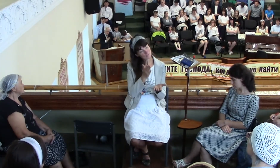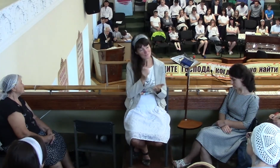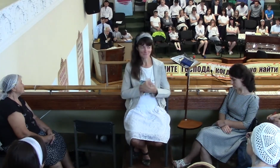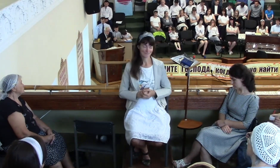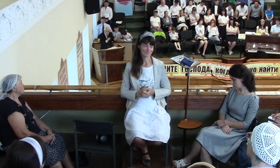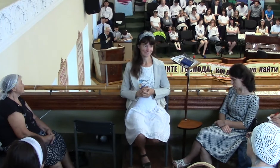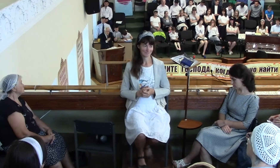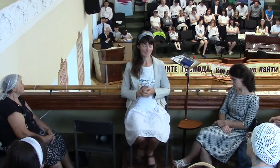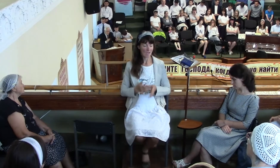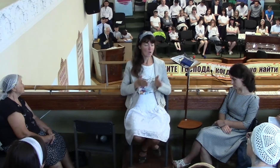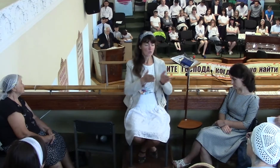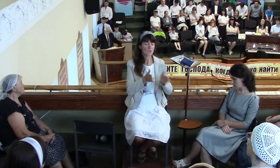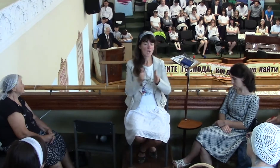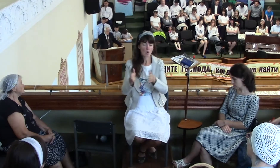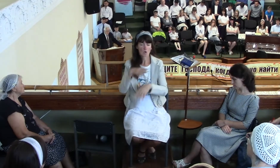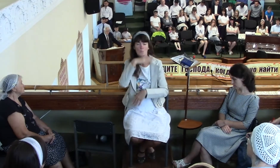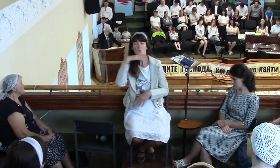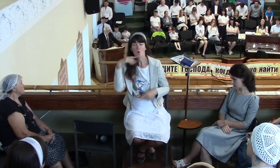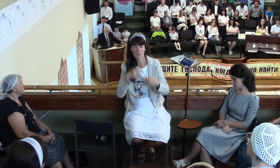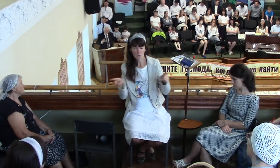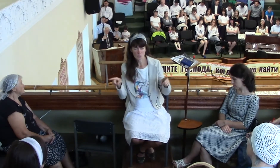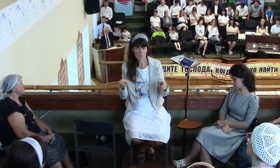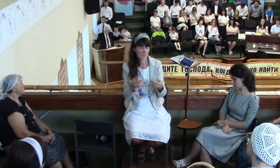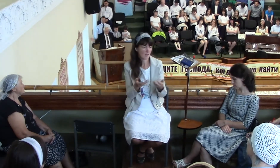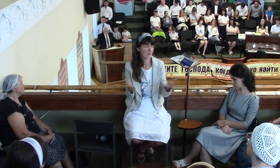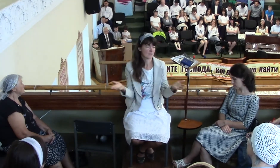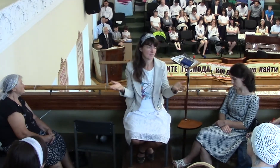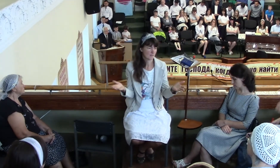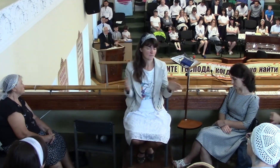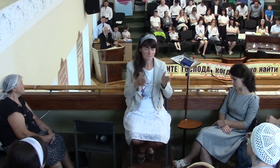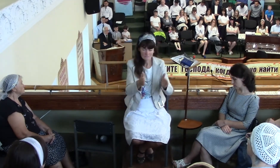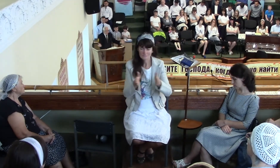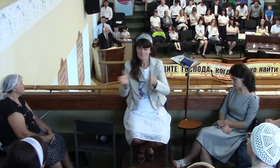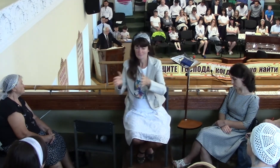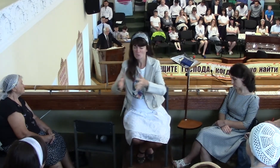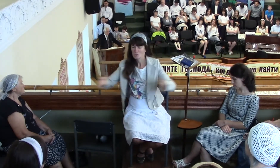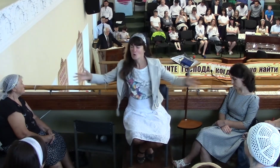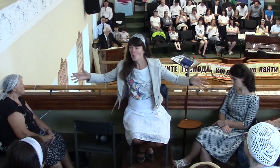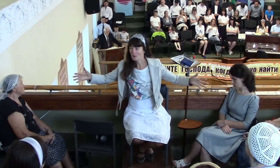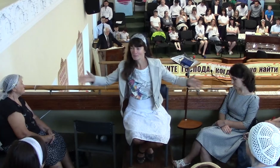Погибель, сколько дорог? Тысячи дорог. Можно любить, в мире очень много что можно